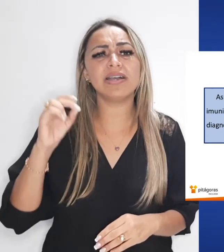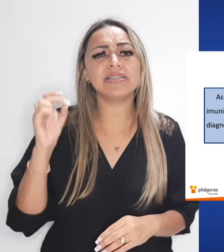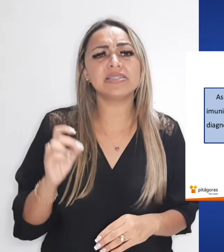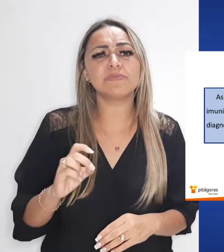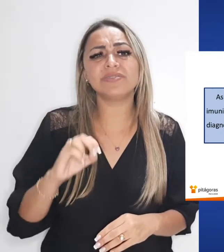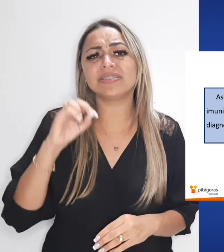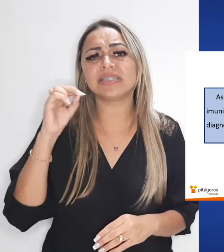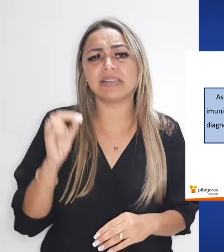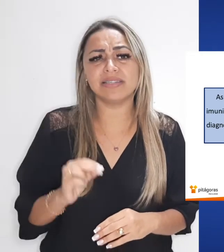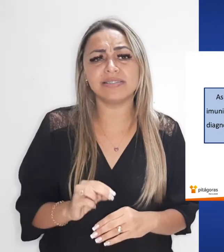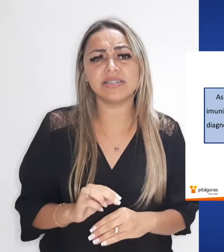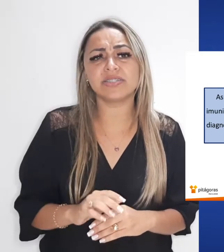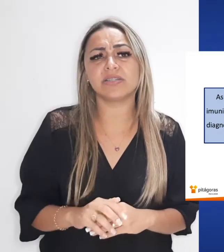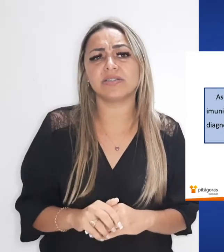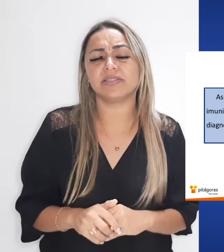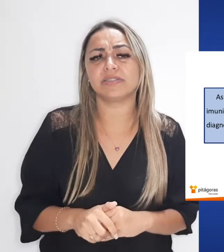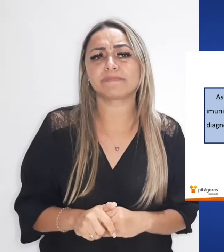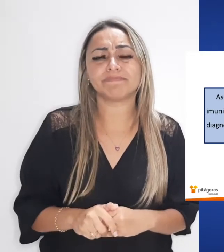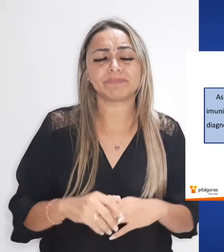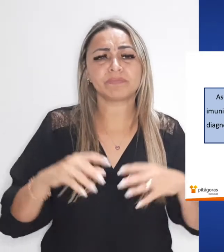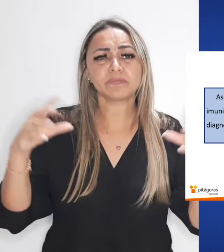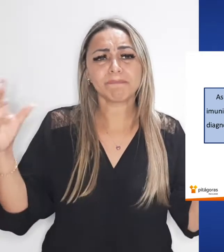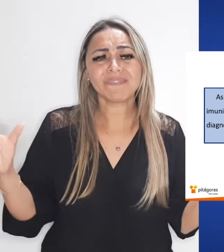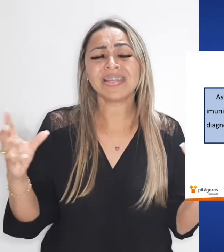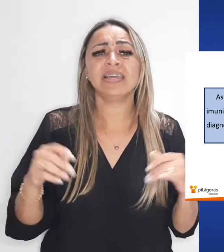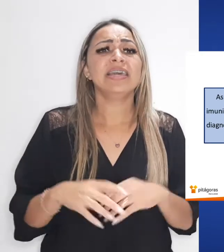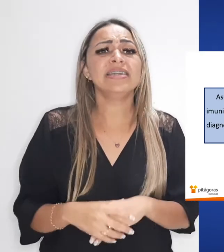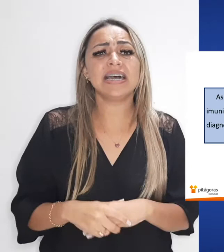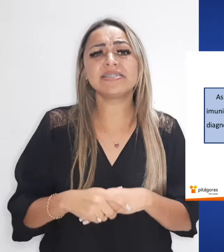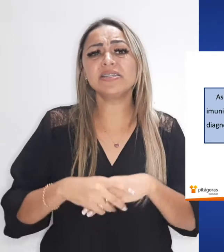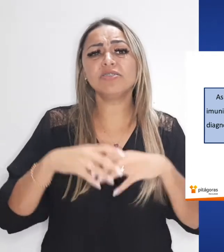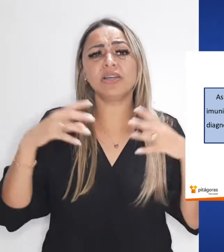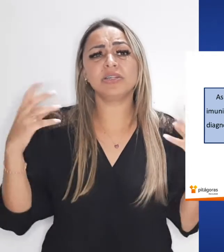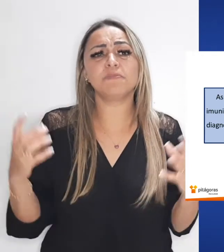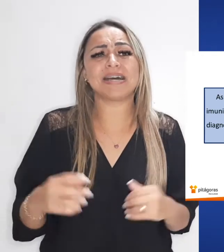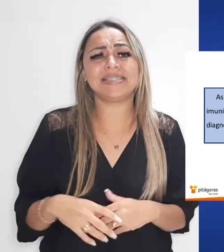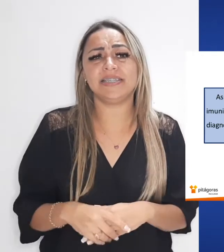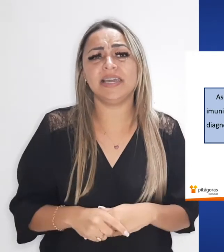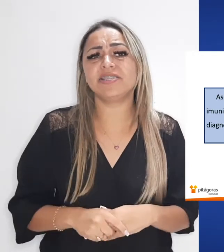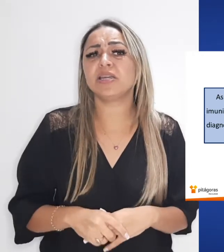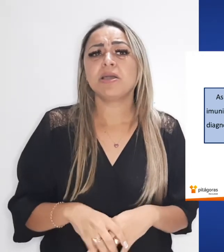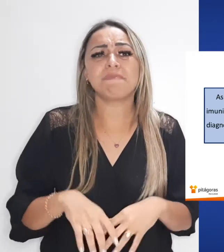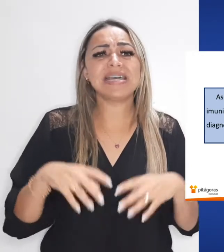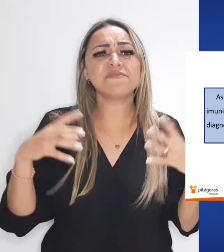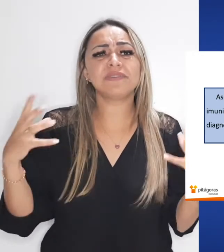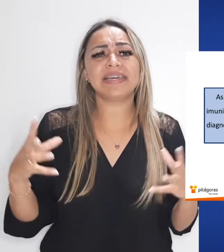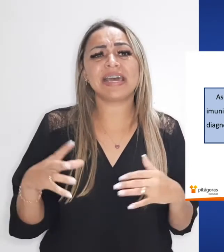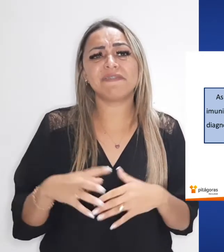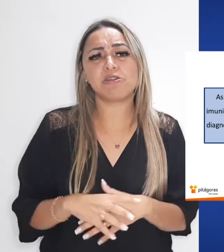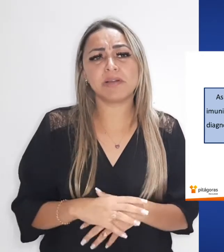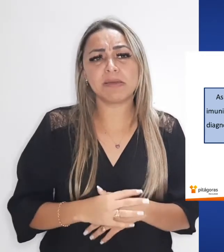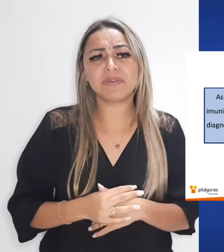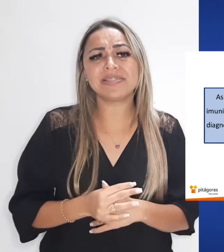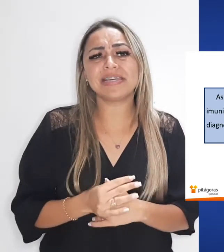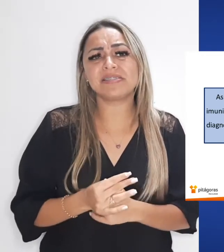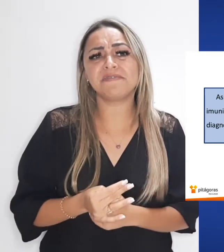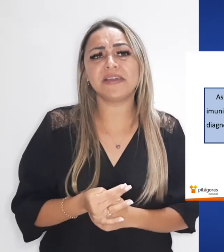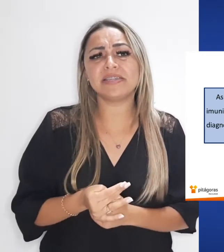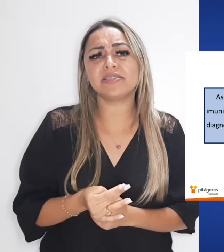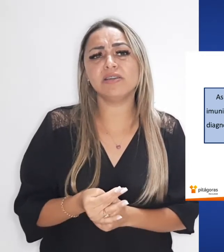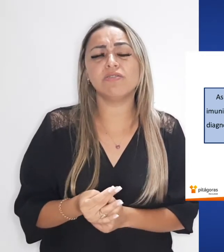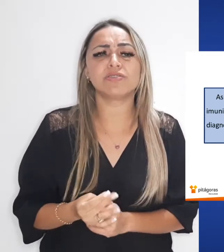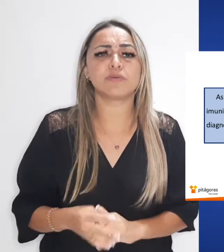defender o organismo de células estranhas, e assim tornando o paciente mais vulnerável a qualquer